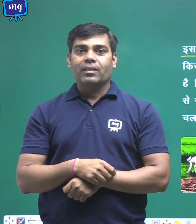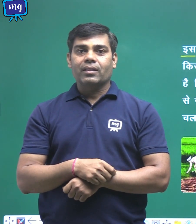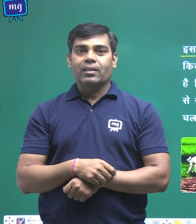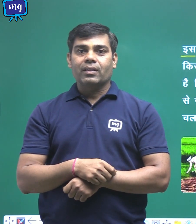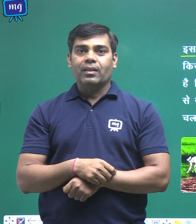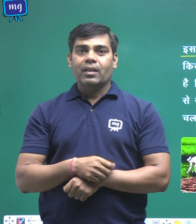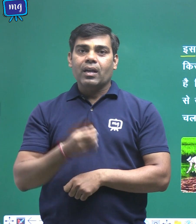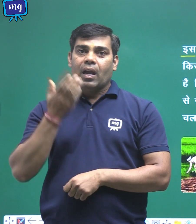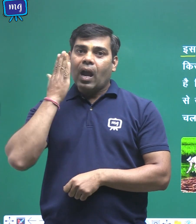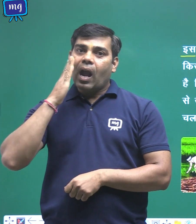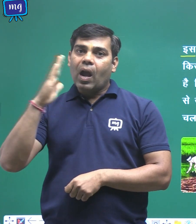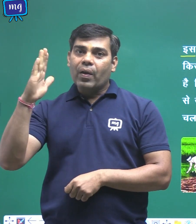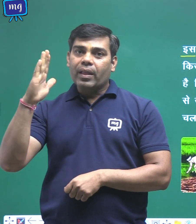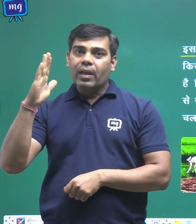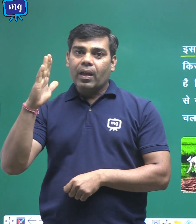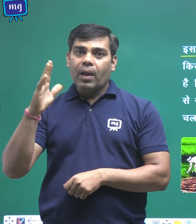कविता पाठ में